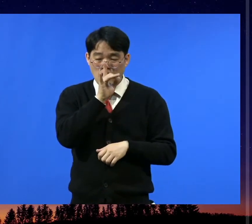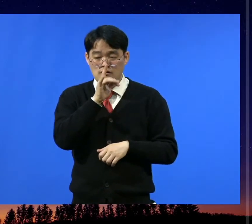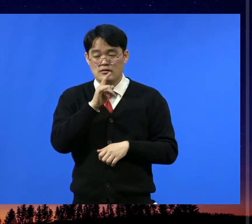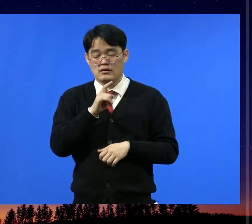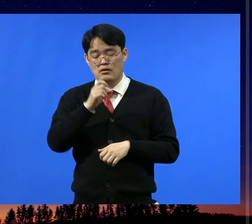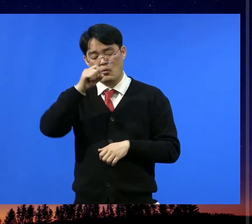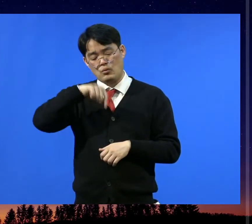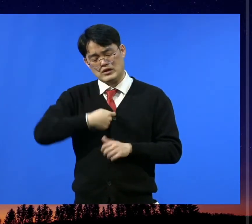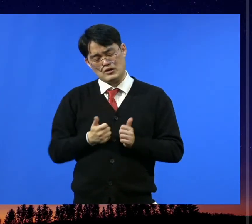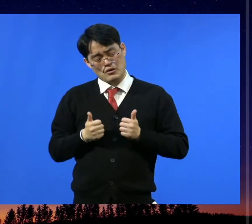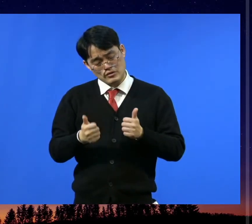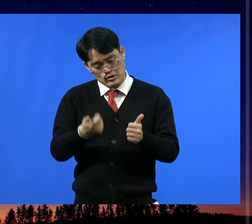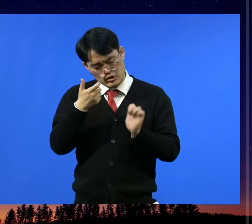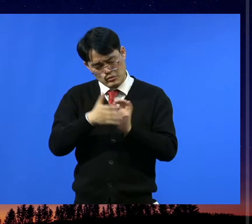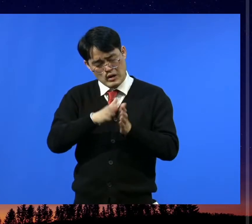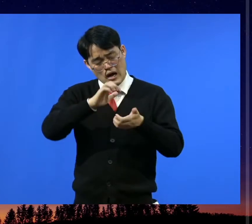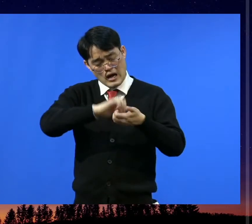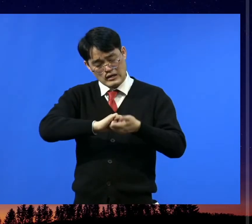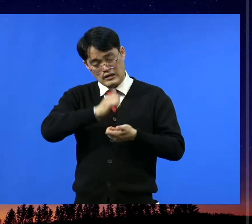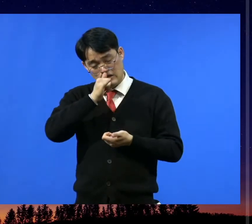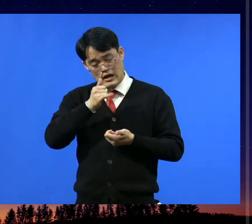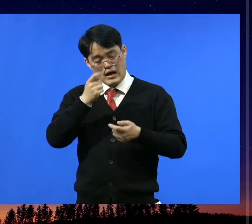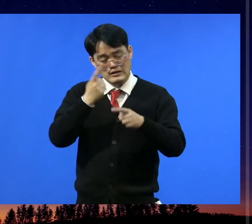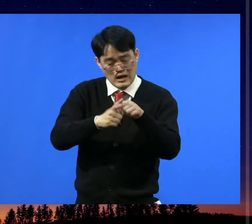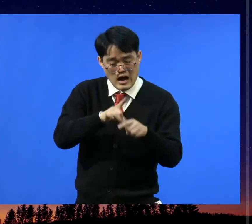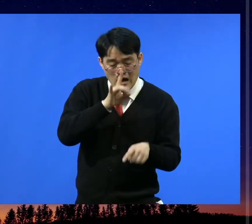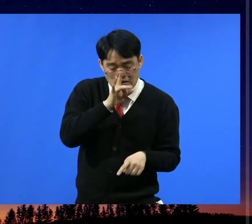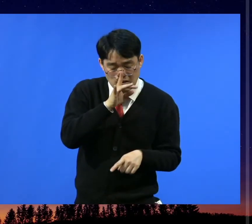하는 거예요. 그러다가 혼자 나가 떨어지는 거예요.